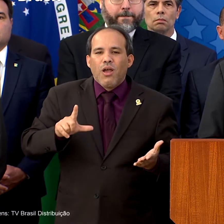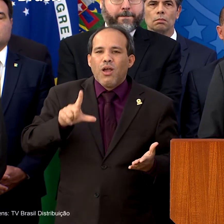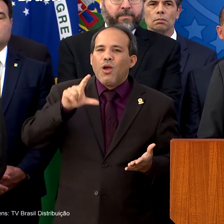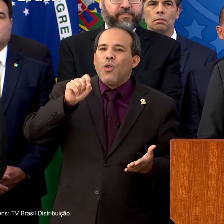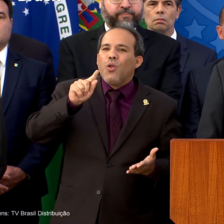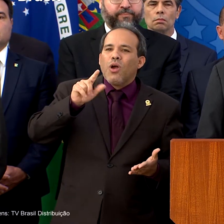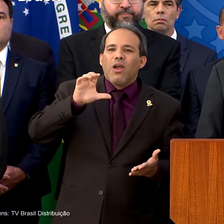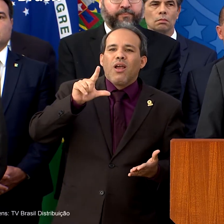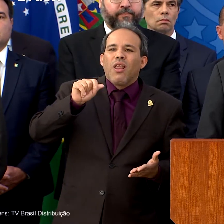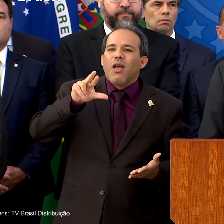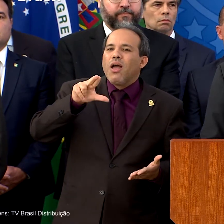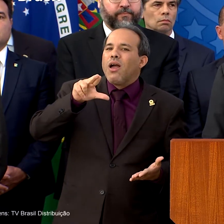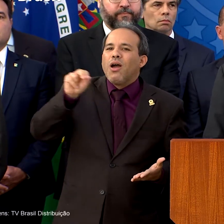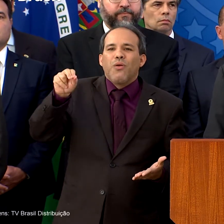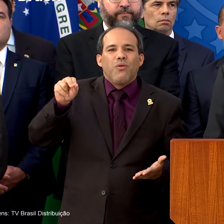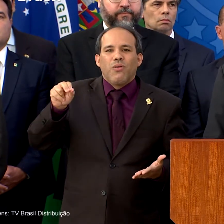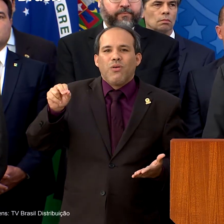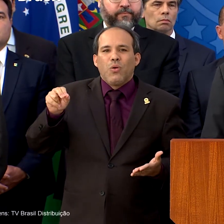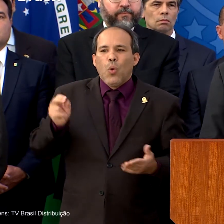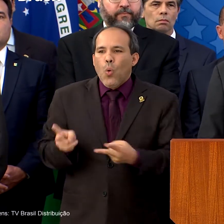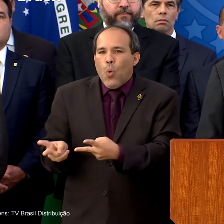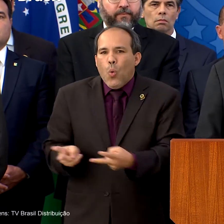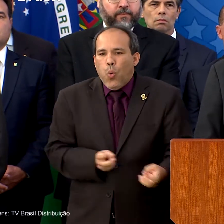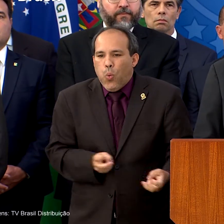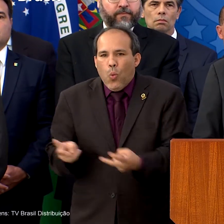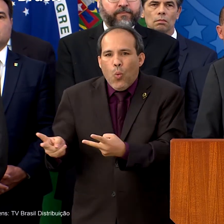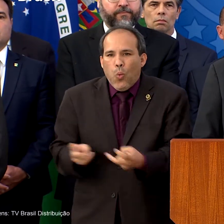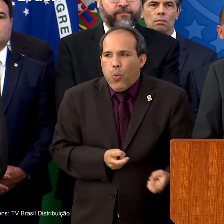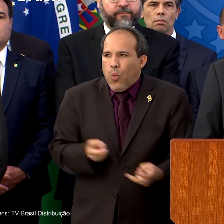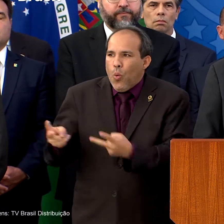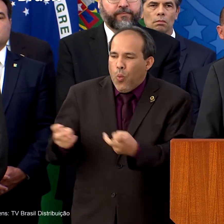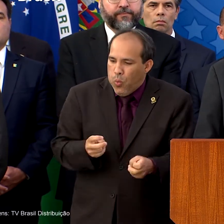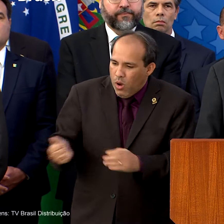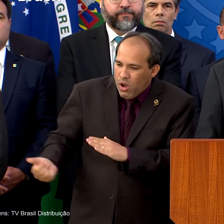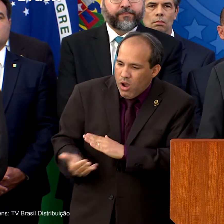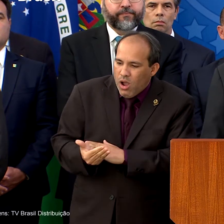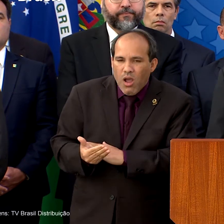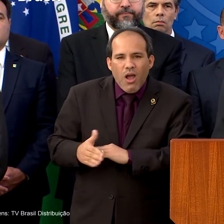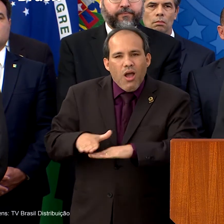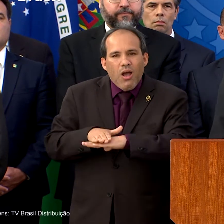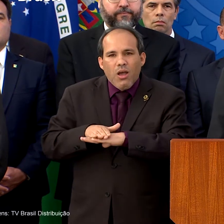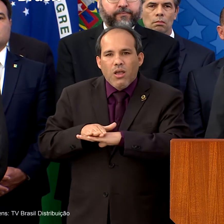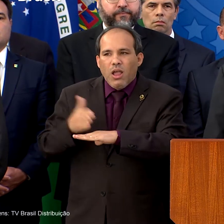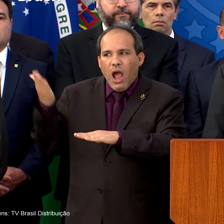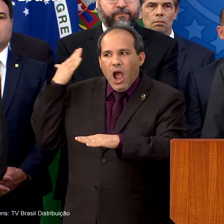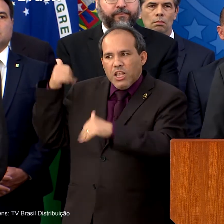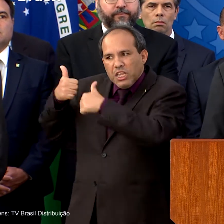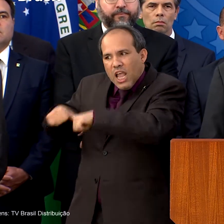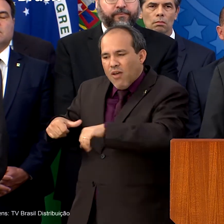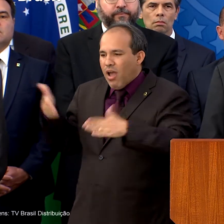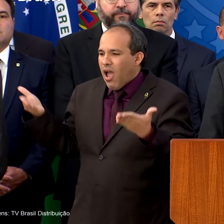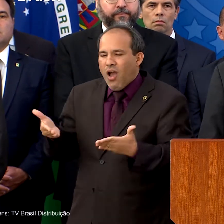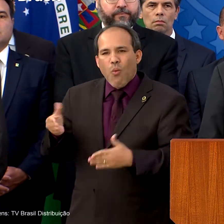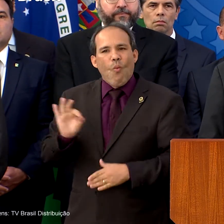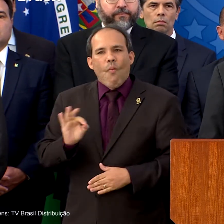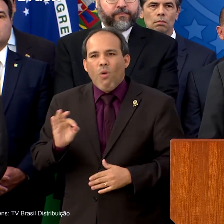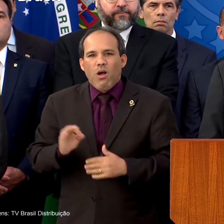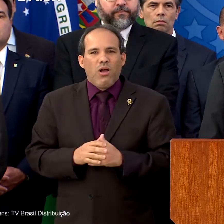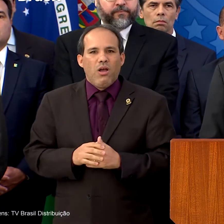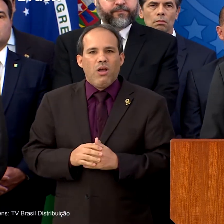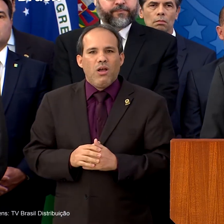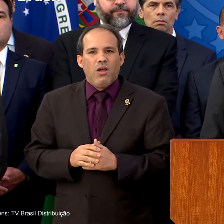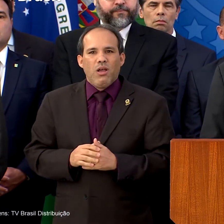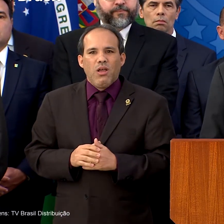dia fonte da corrupção a dor era tão abundante quanto antigamente e